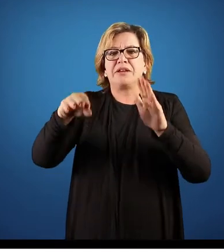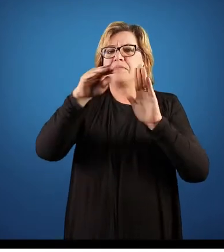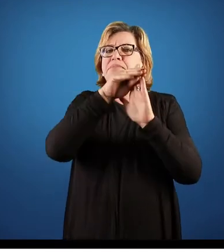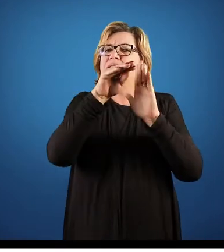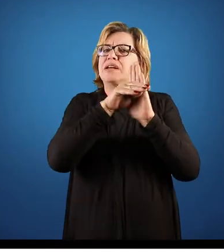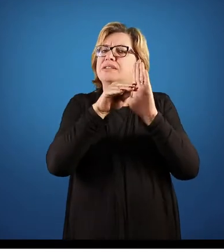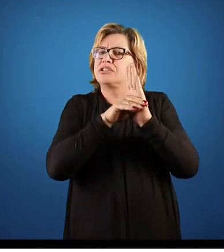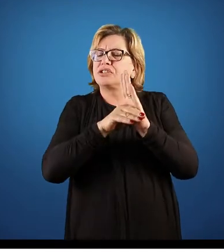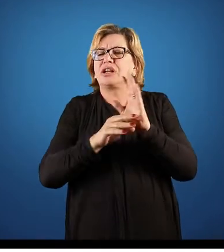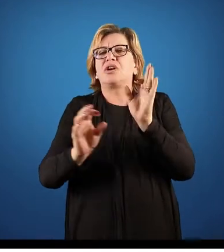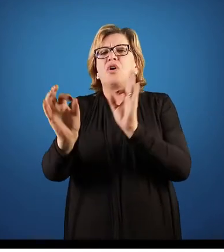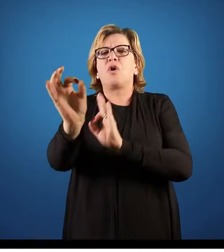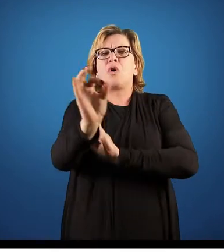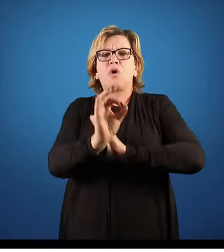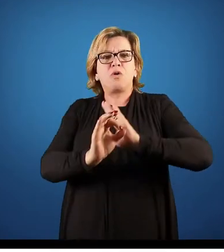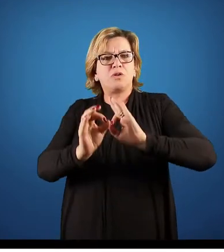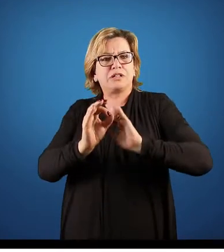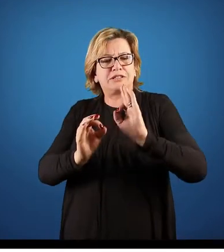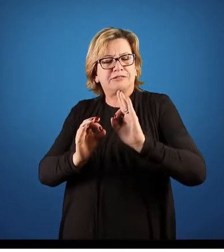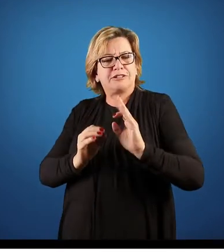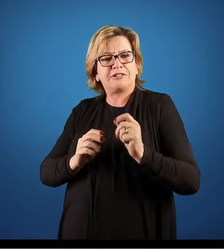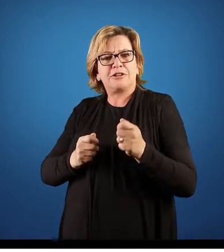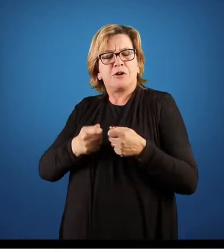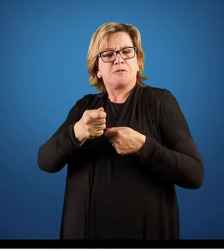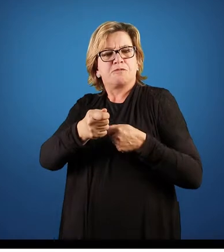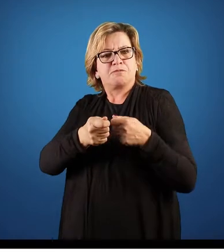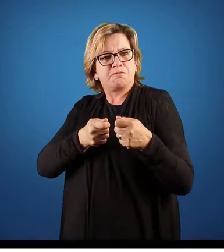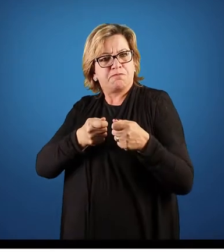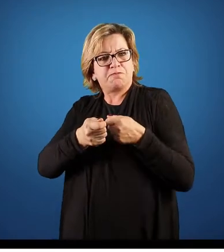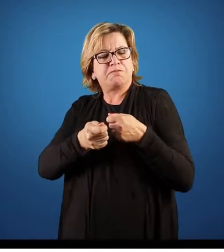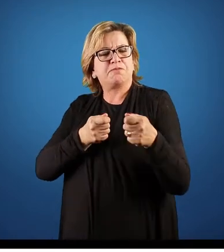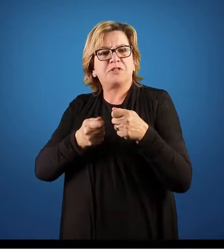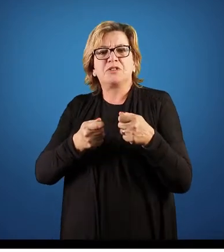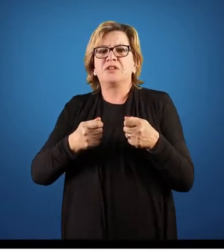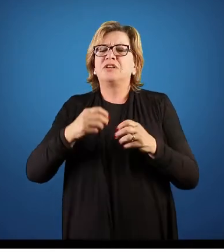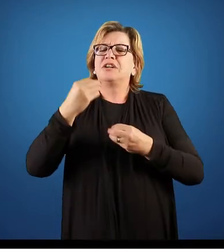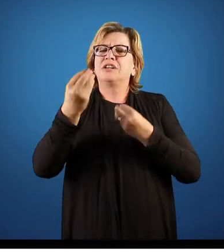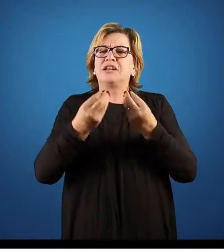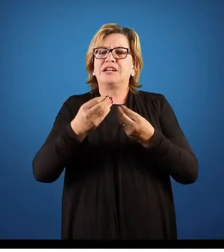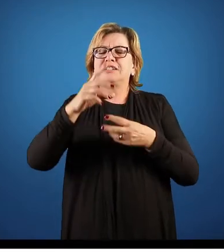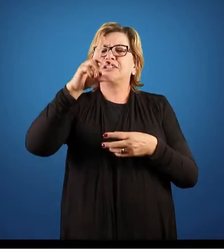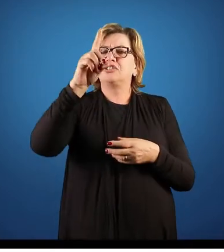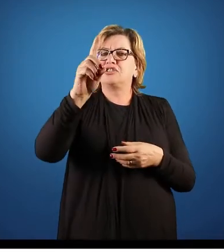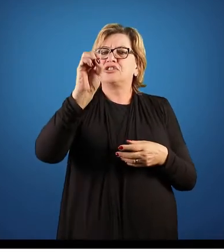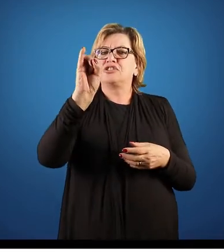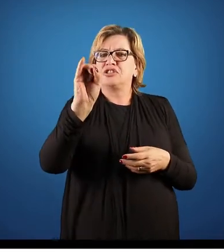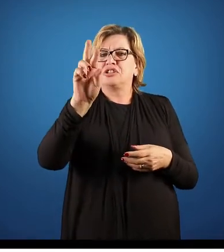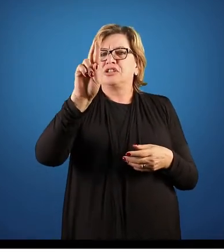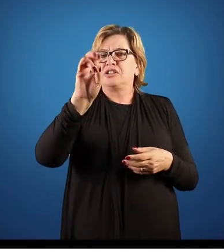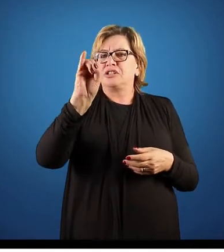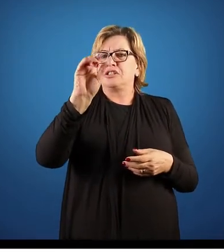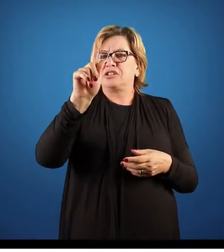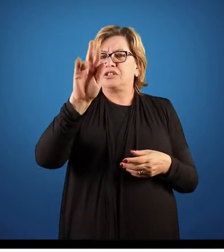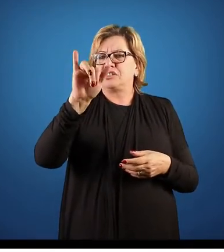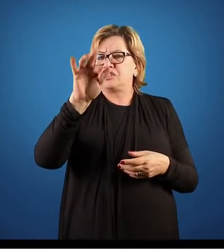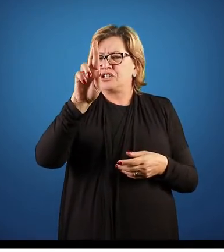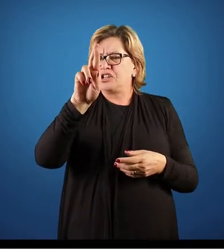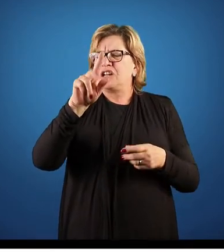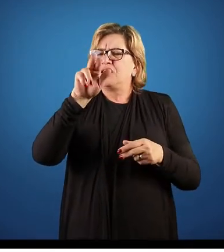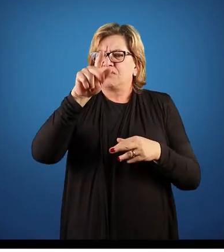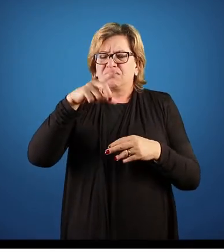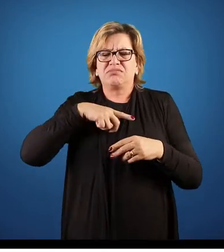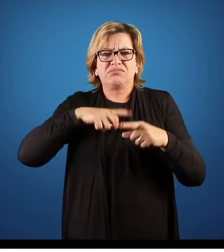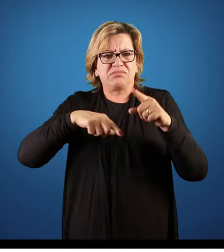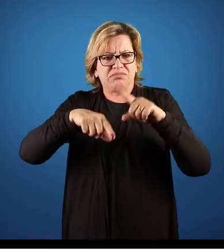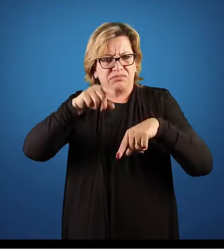e controlar a então seriam quatro organizações básicas né conforme está no nosso material no nosso